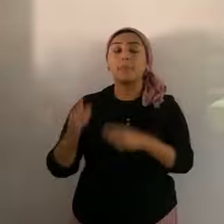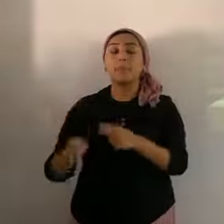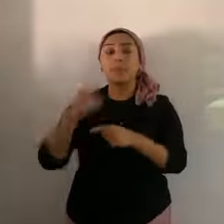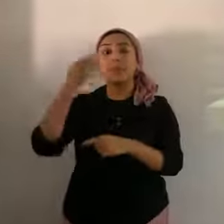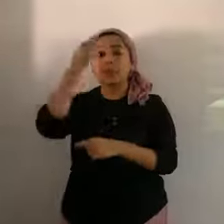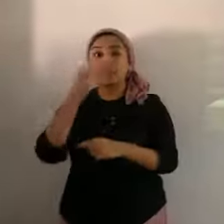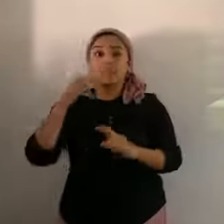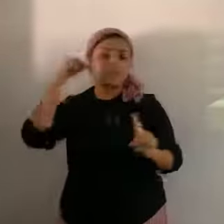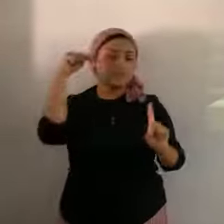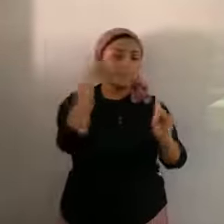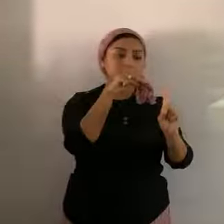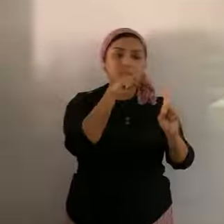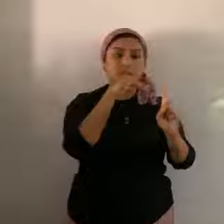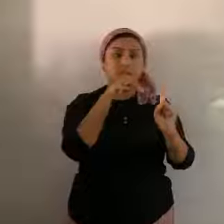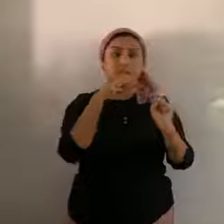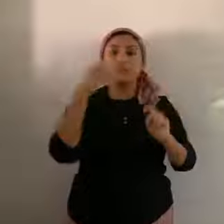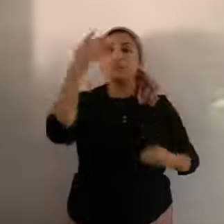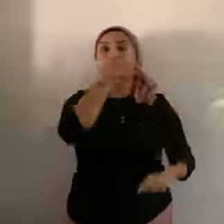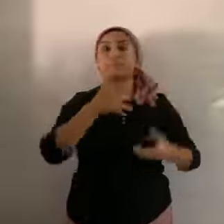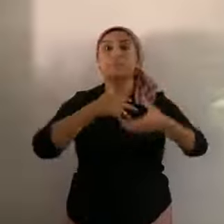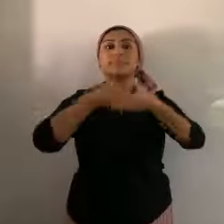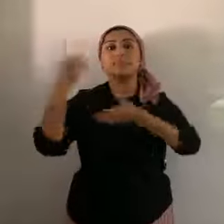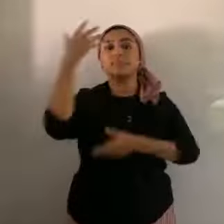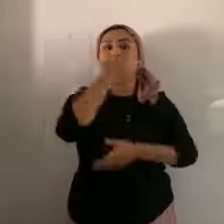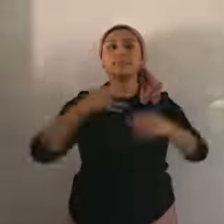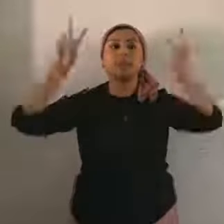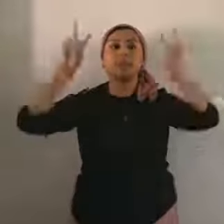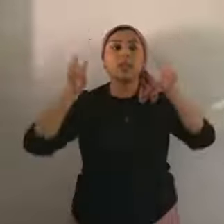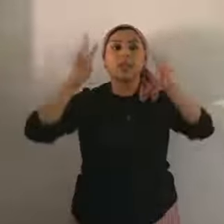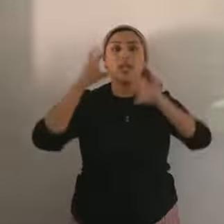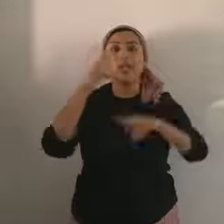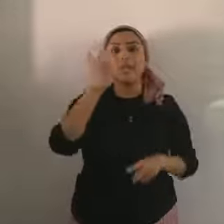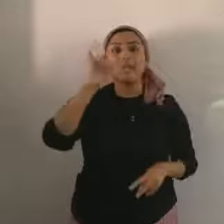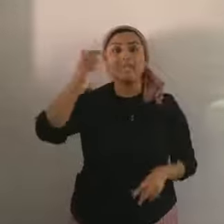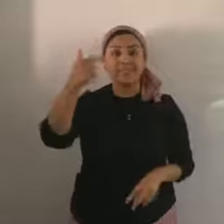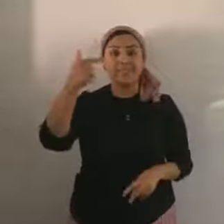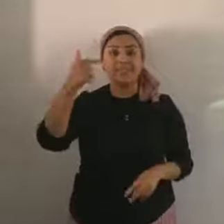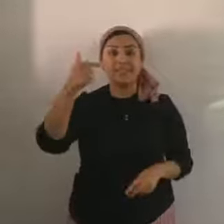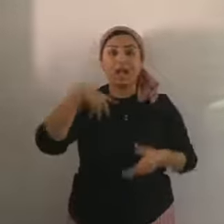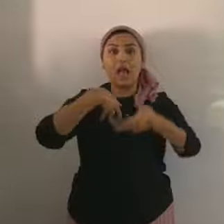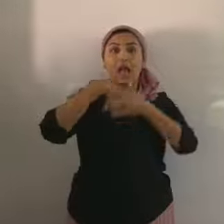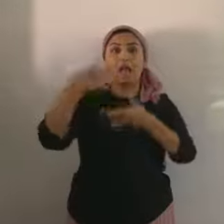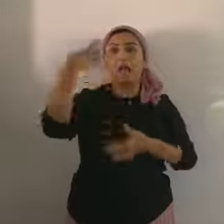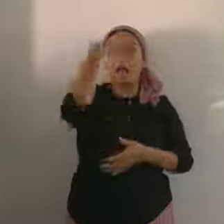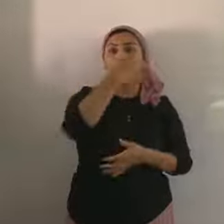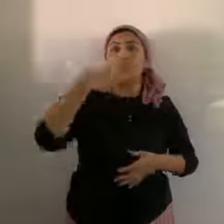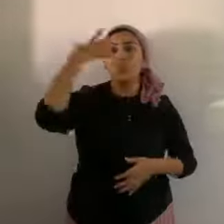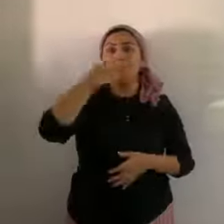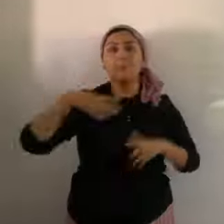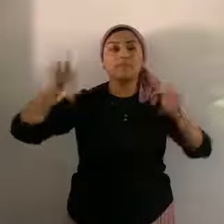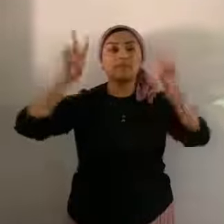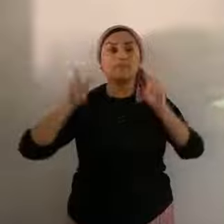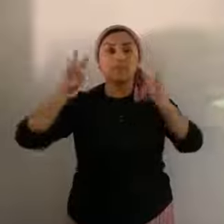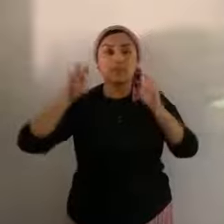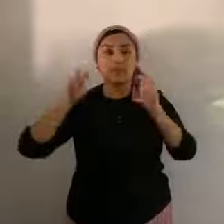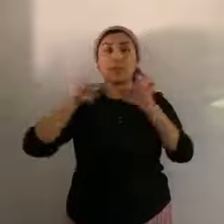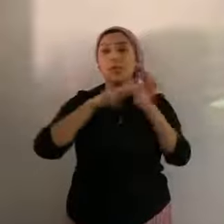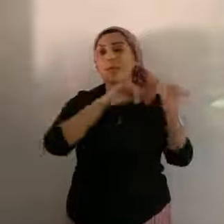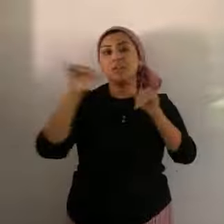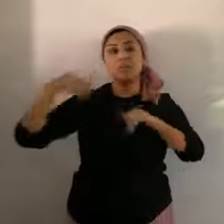está fijando en la apariencia externa de la higuera, una apariencia externa, y eso se